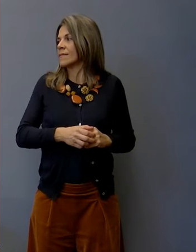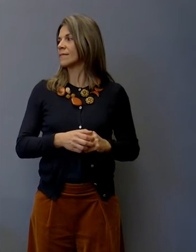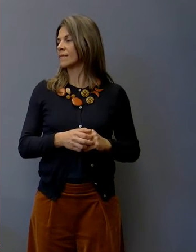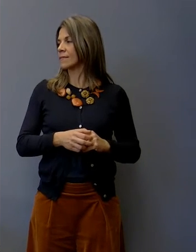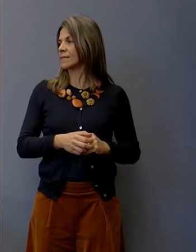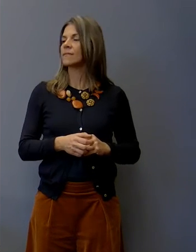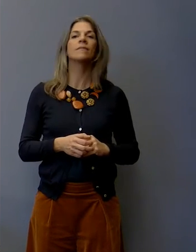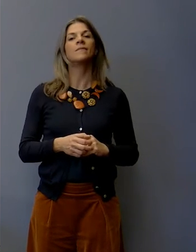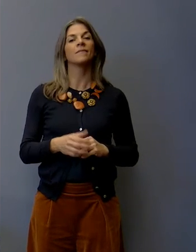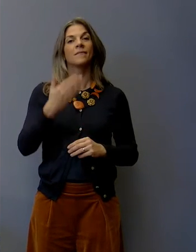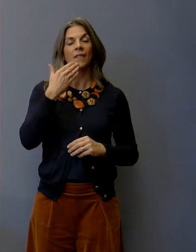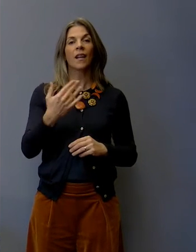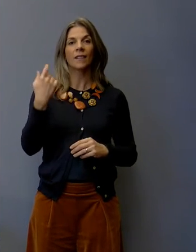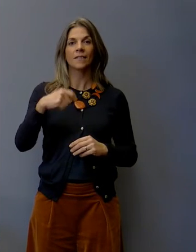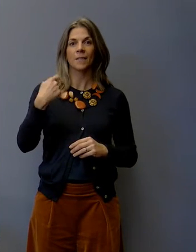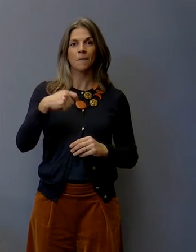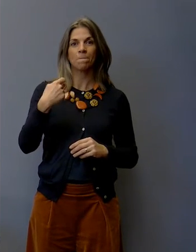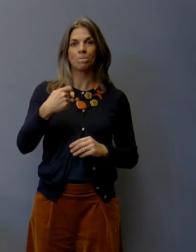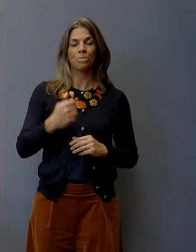grazie presidente